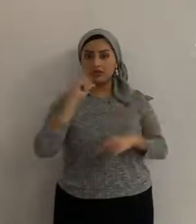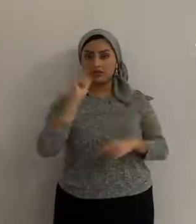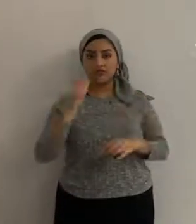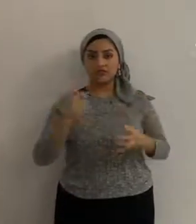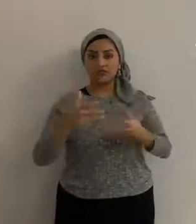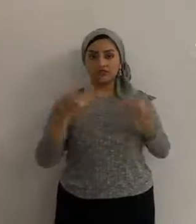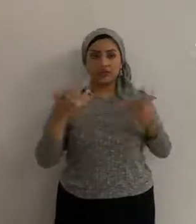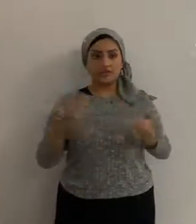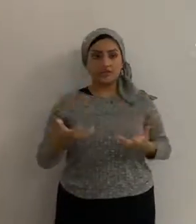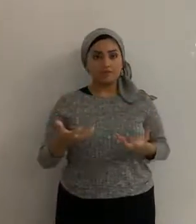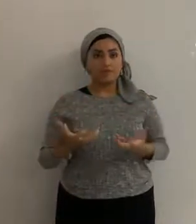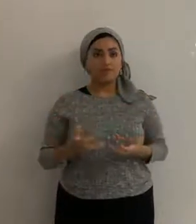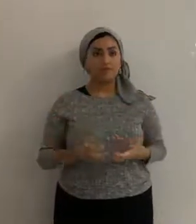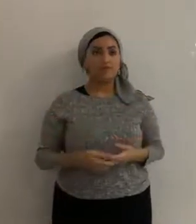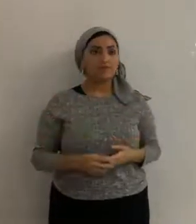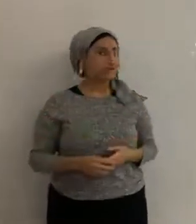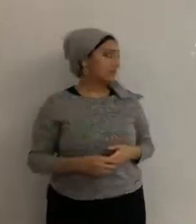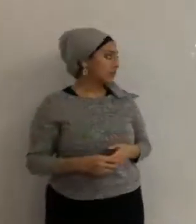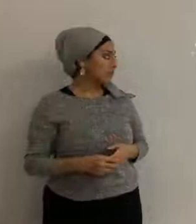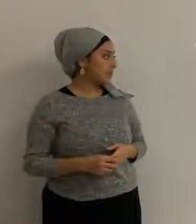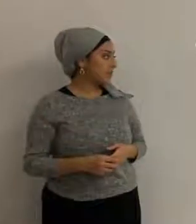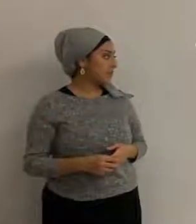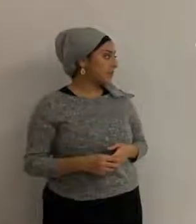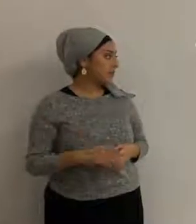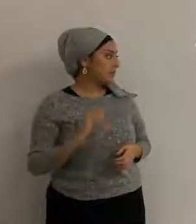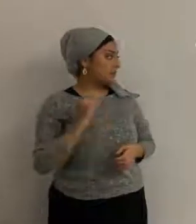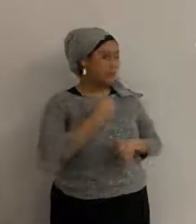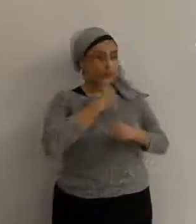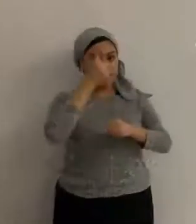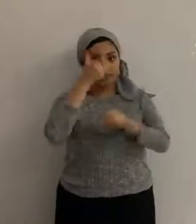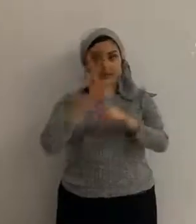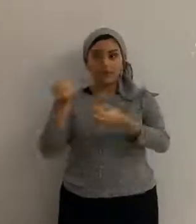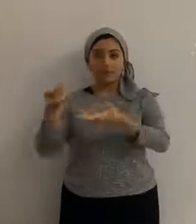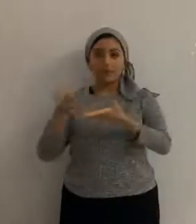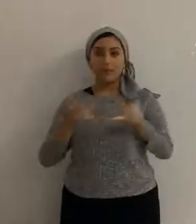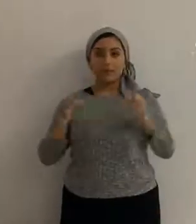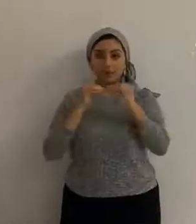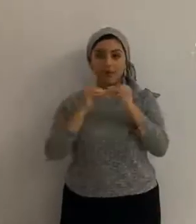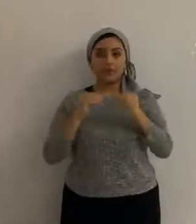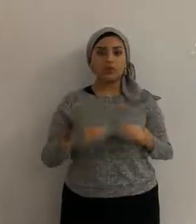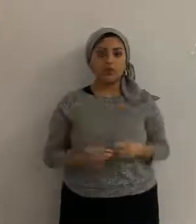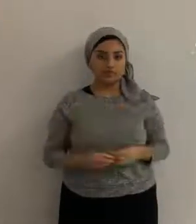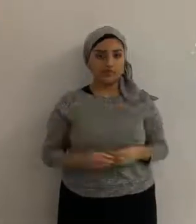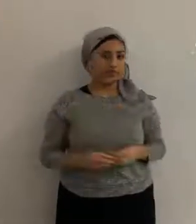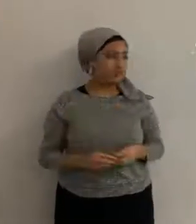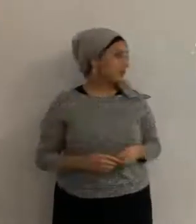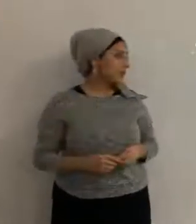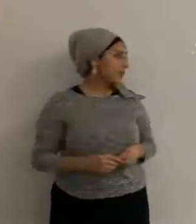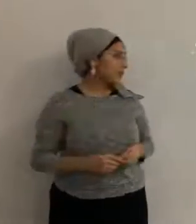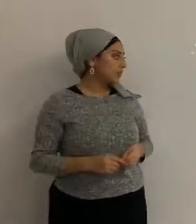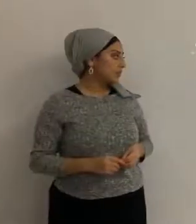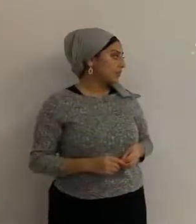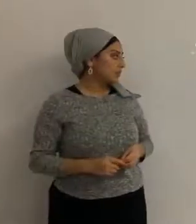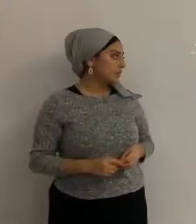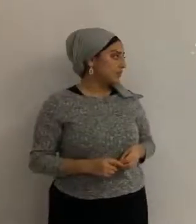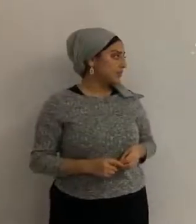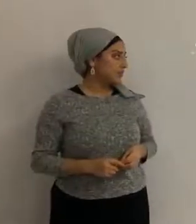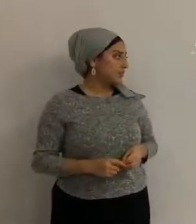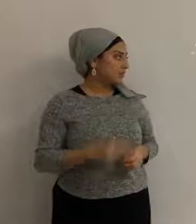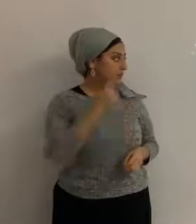fin, el Isaías ya nos comentará además. Y aquí vemos perforadoras en